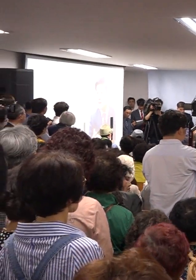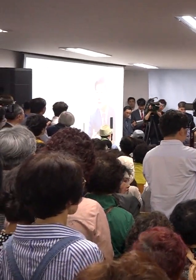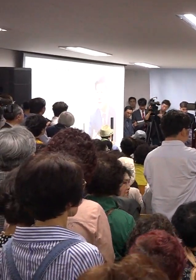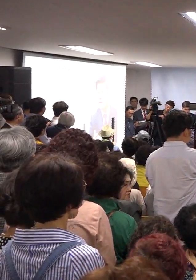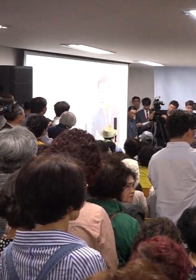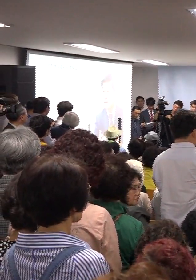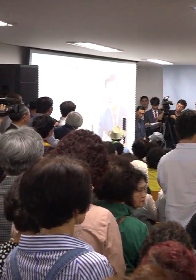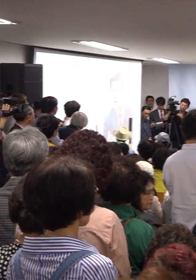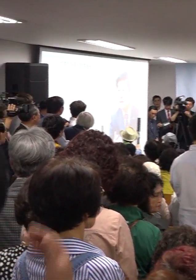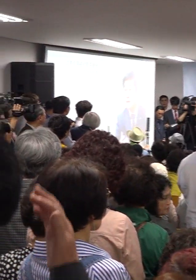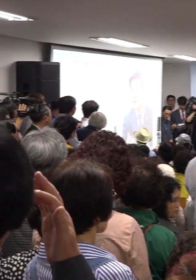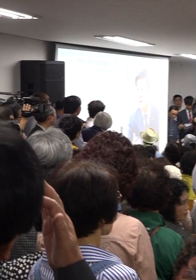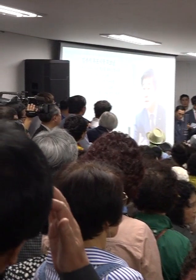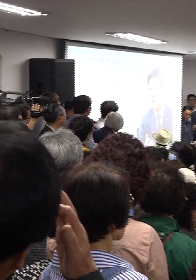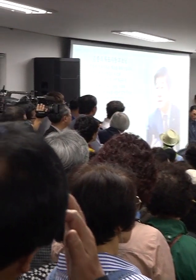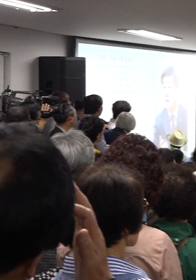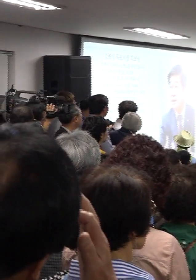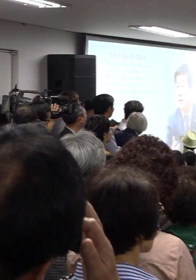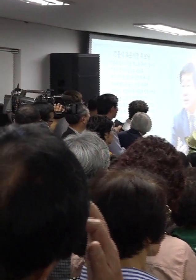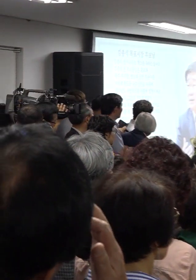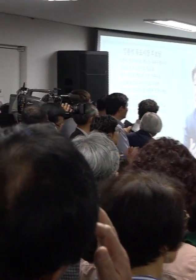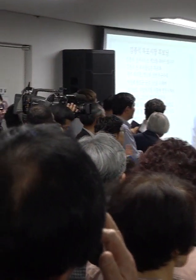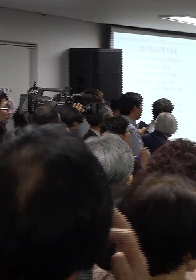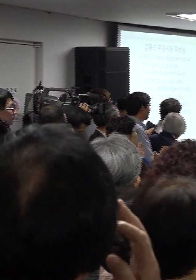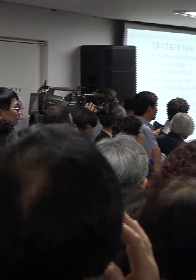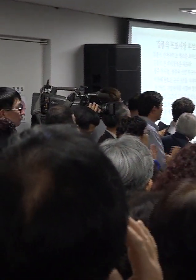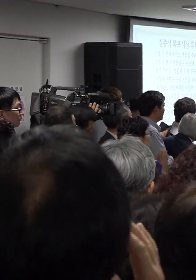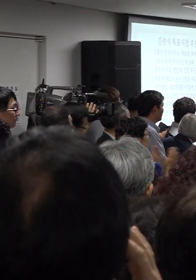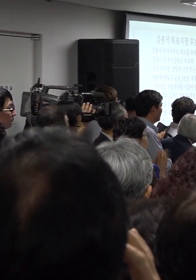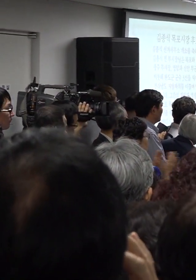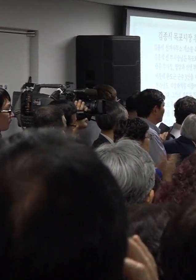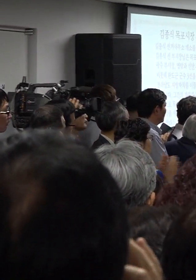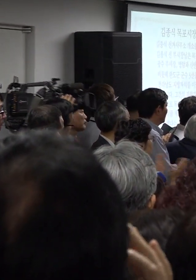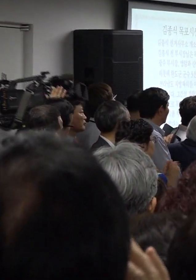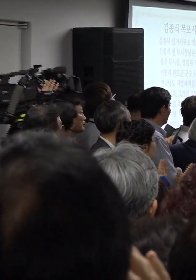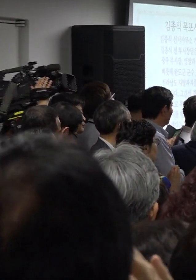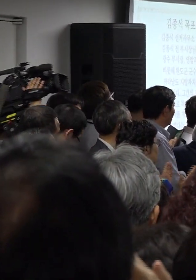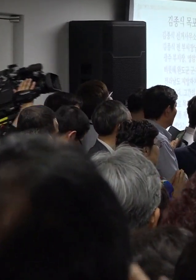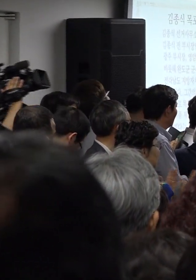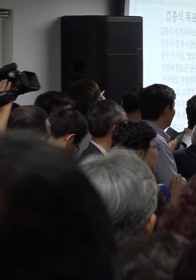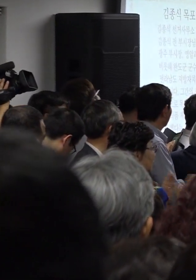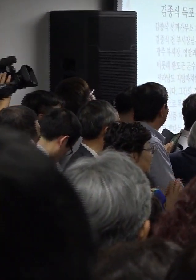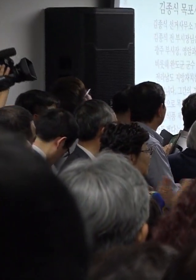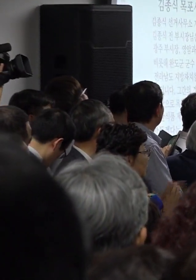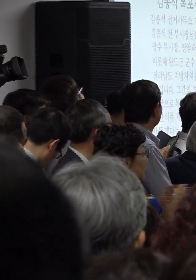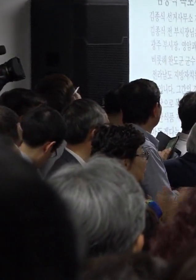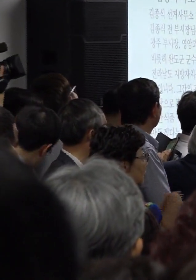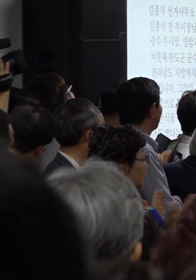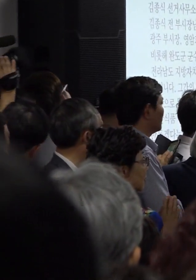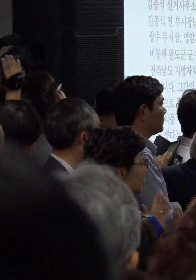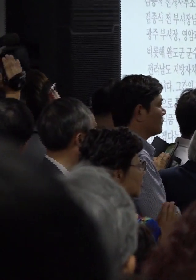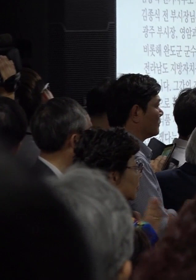참고해 주시기를 바랍니다. 감사합니다. 더불어민주당 국회의원 전해철 올림.